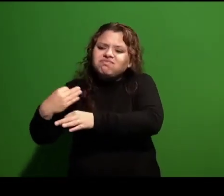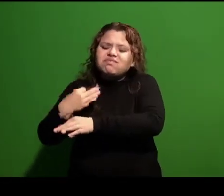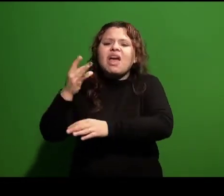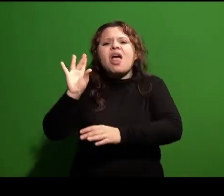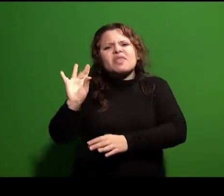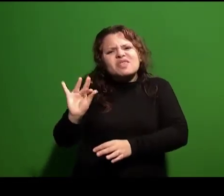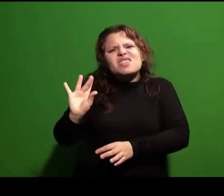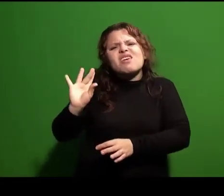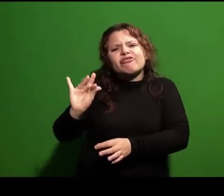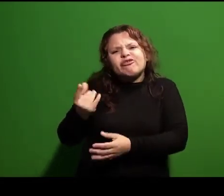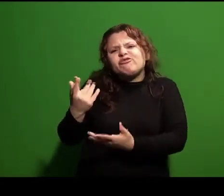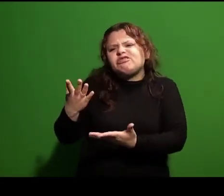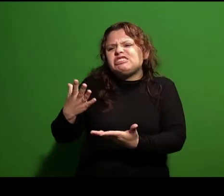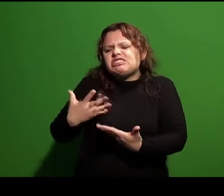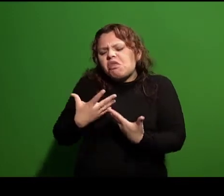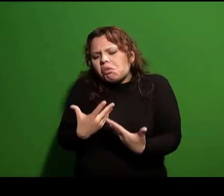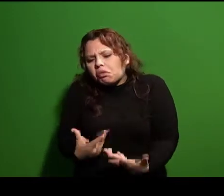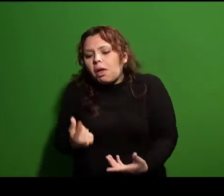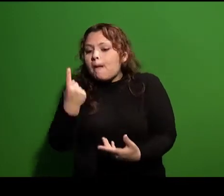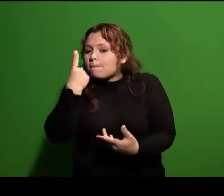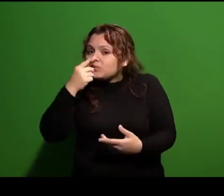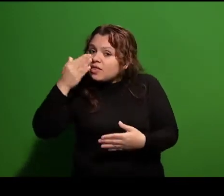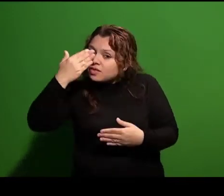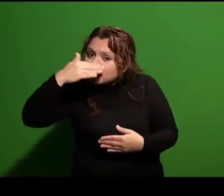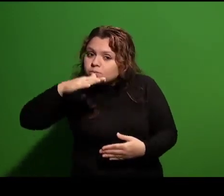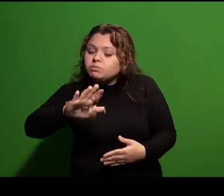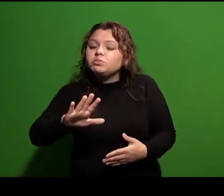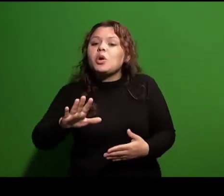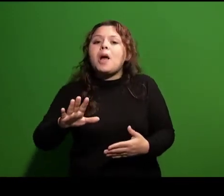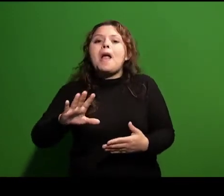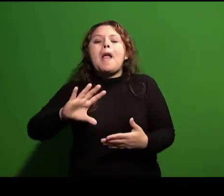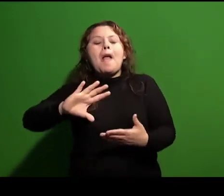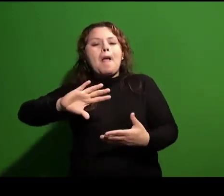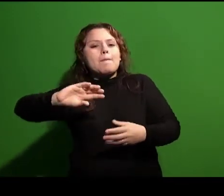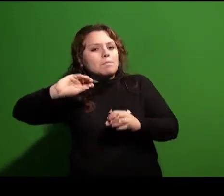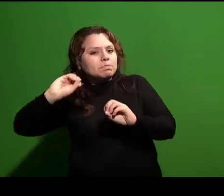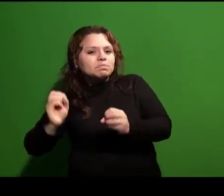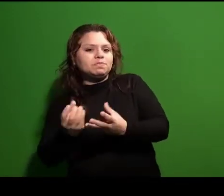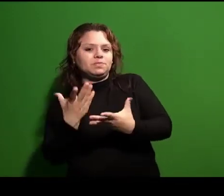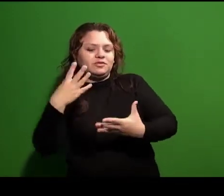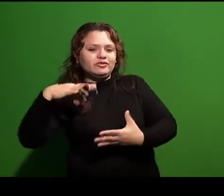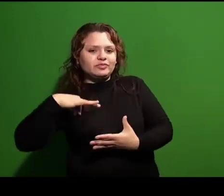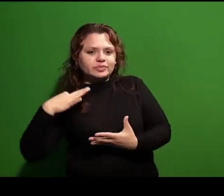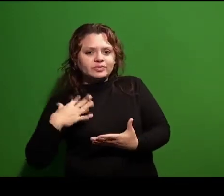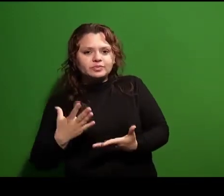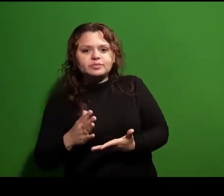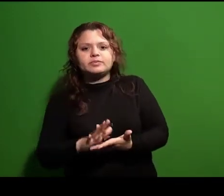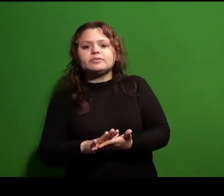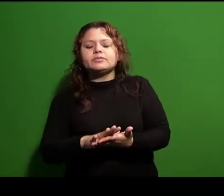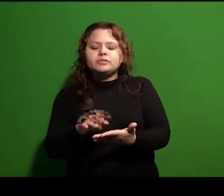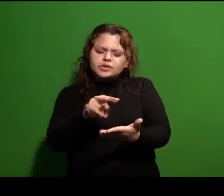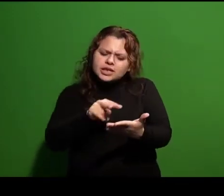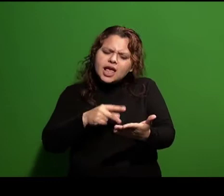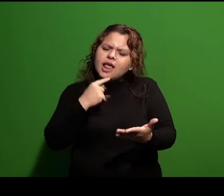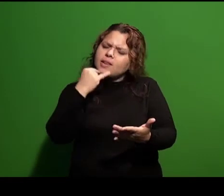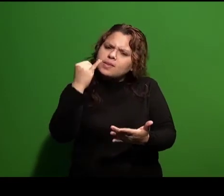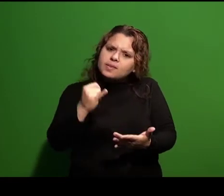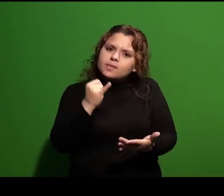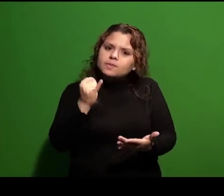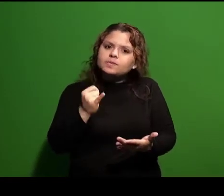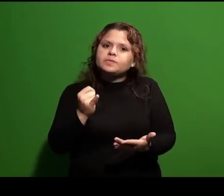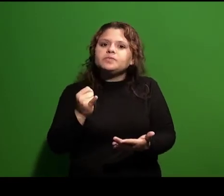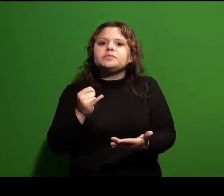de justicia a los que en ella han sido ejercitados. Job 5, 17 al 19.